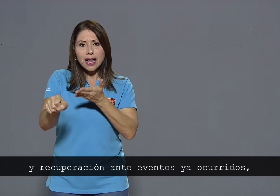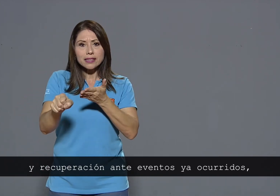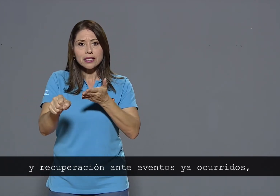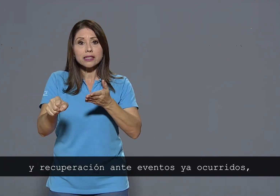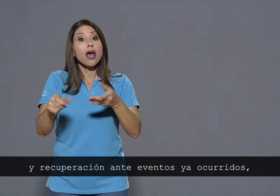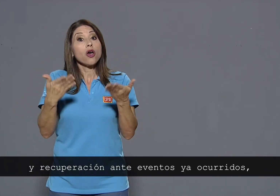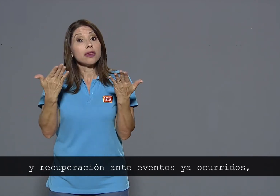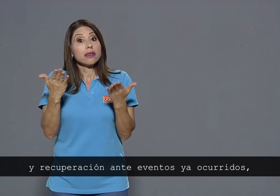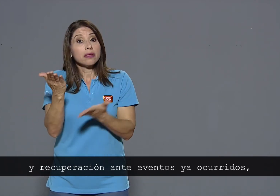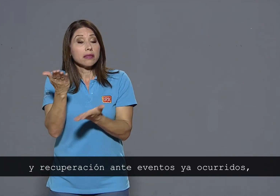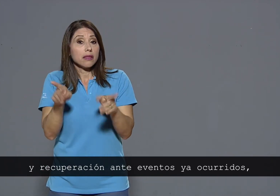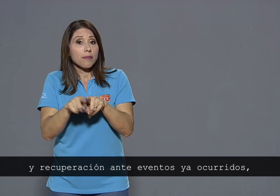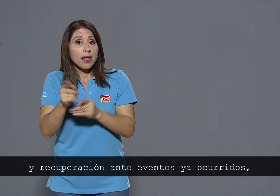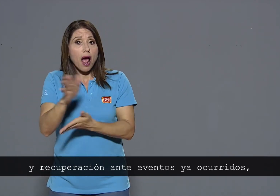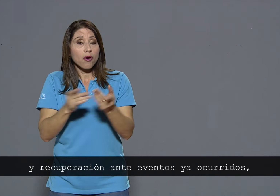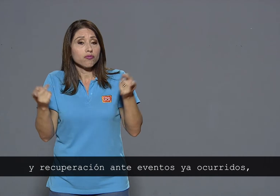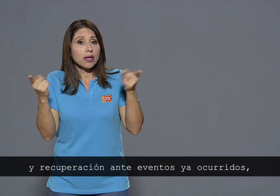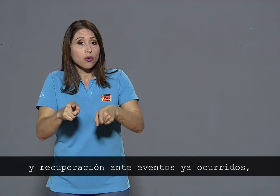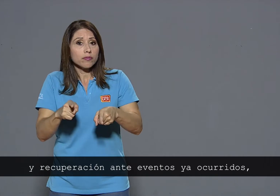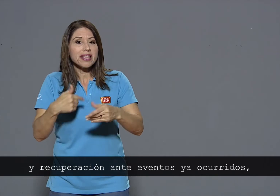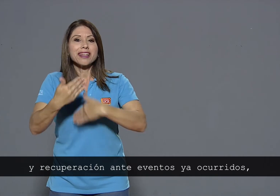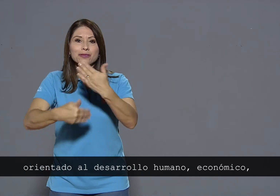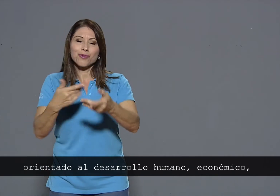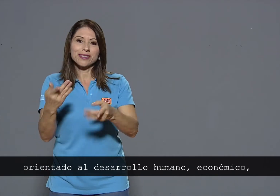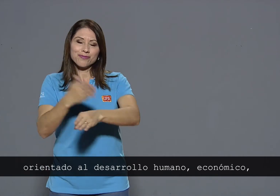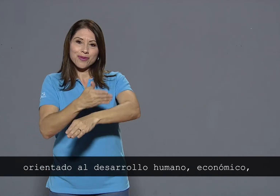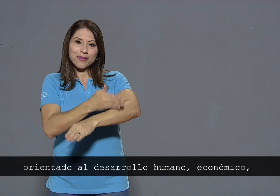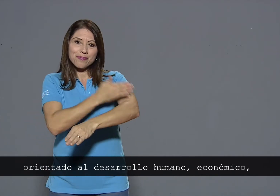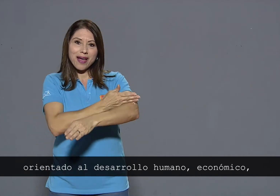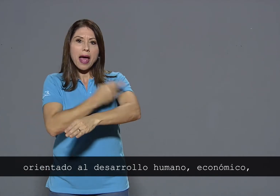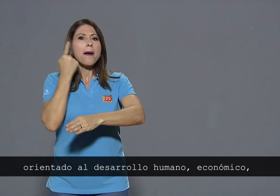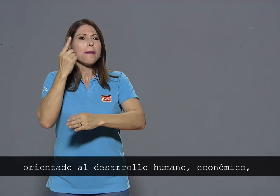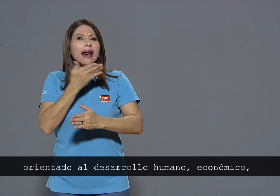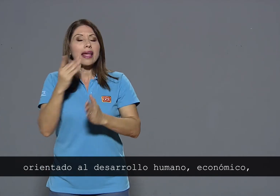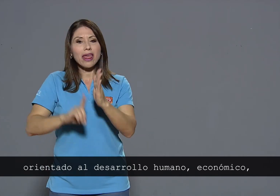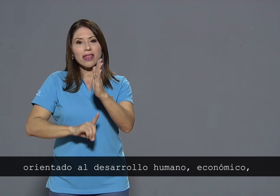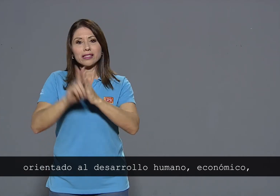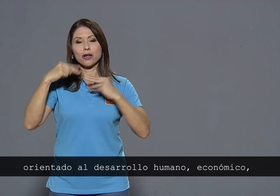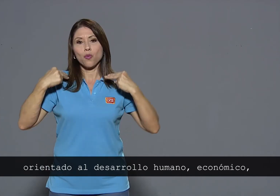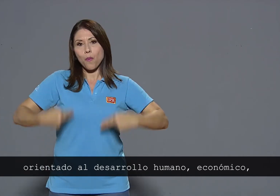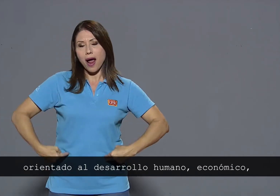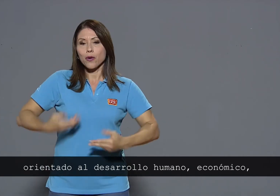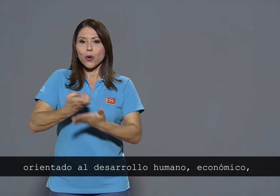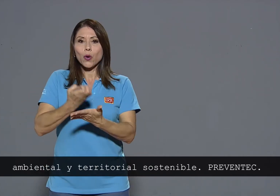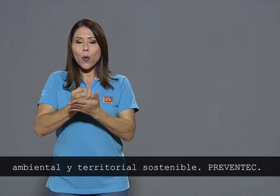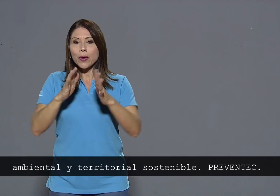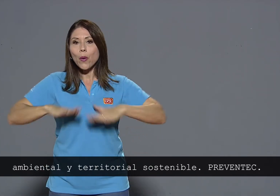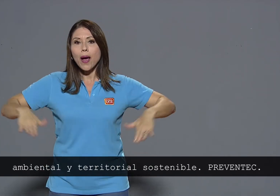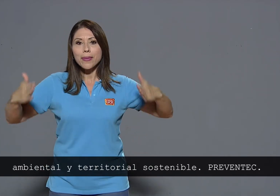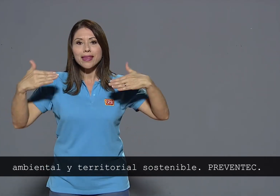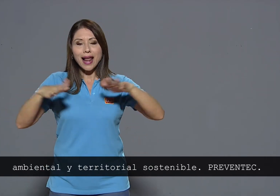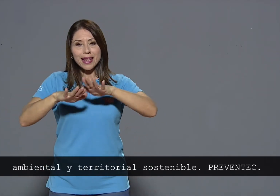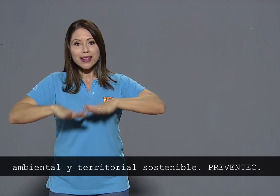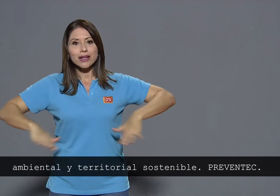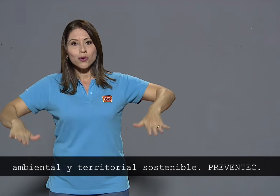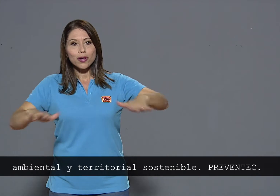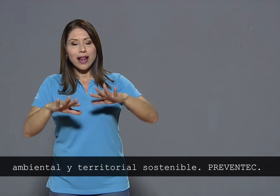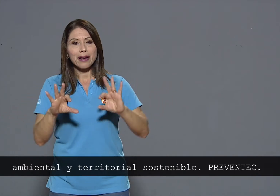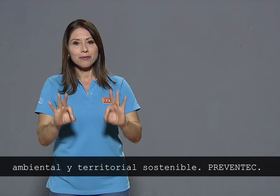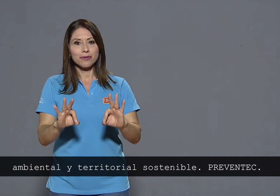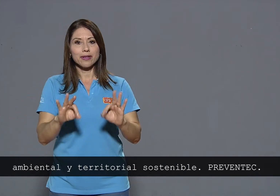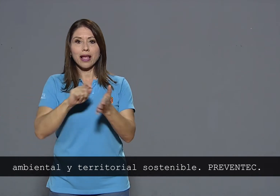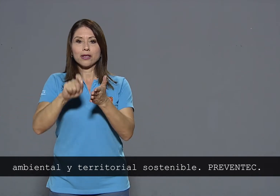y recuperación ante eventos ya ocurridos, orientado al desarrollo humano, económico, ambiental y